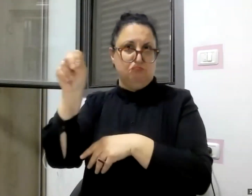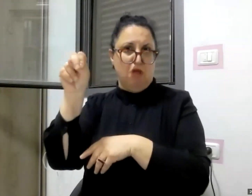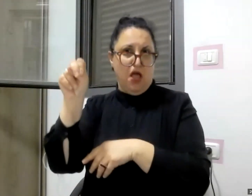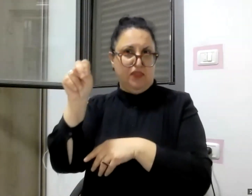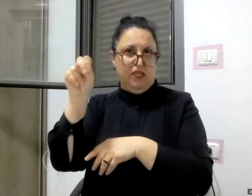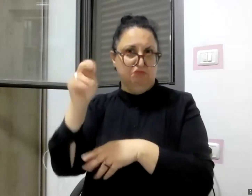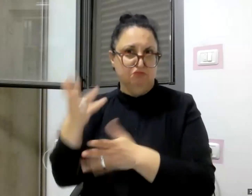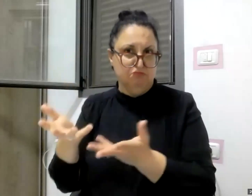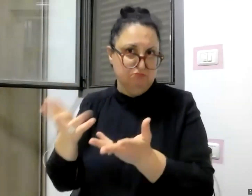להיות